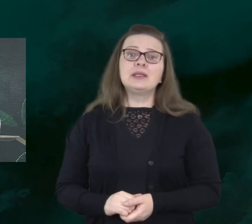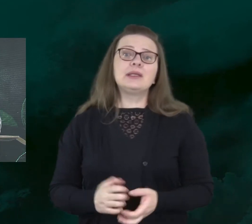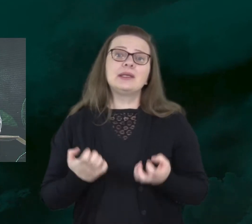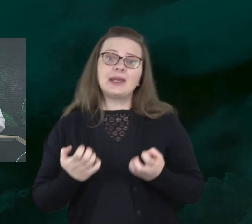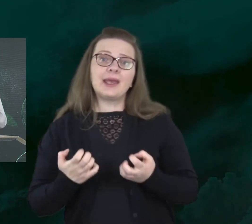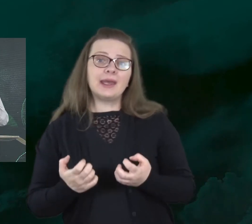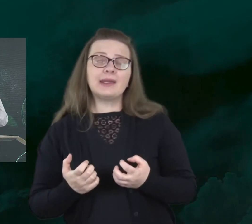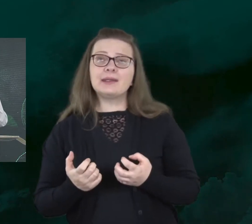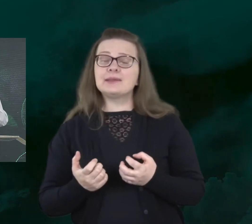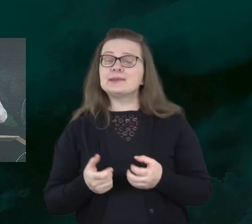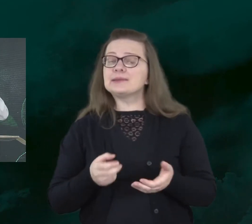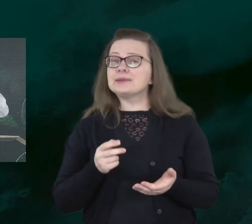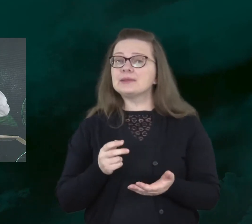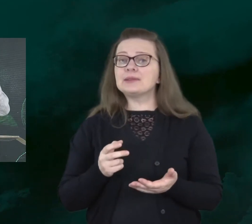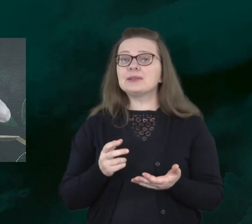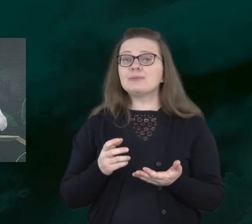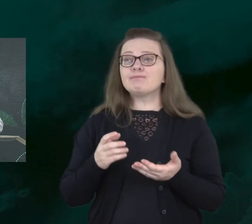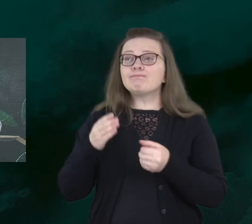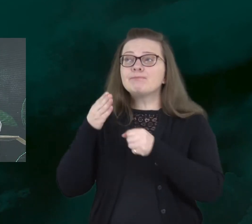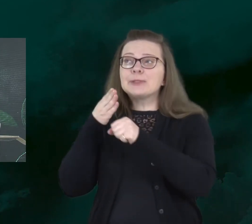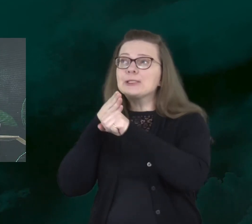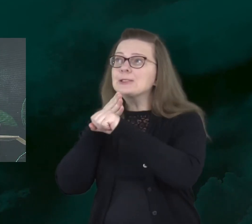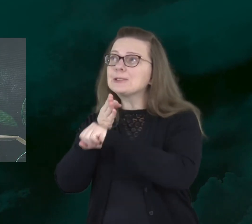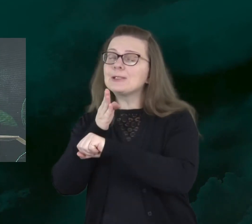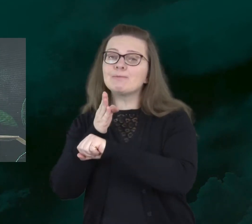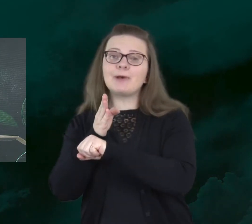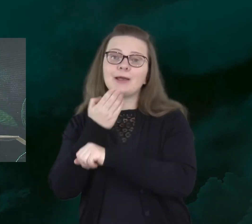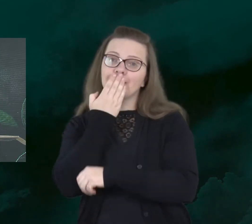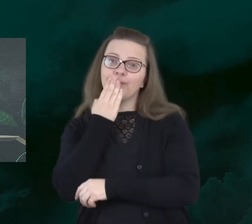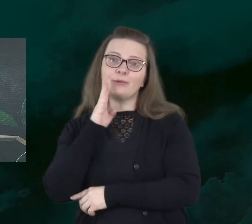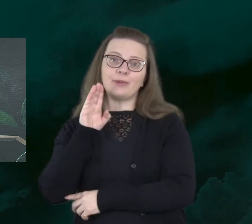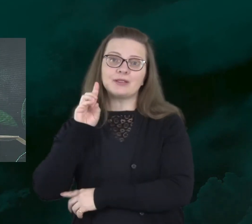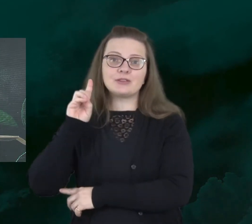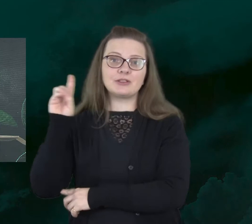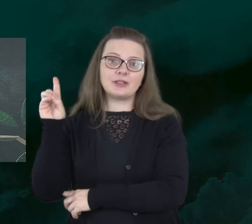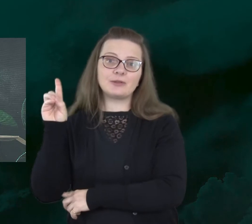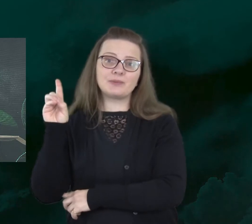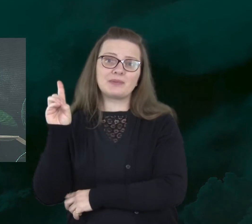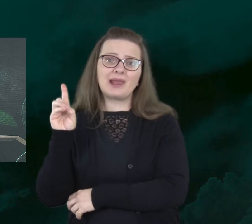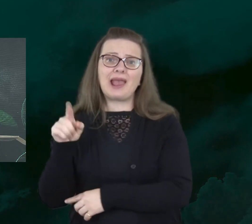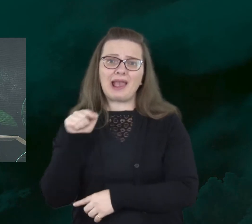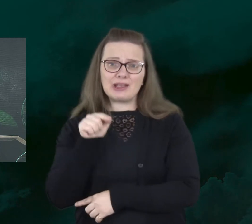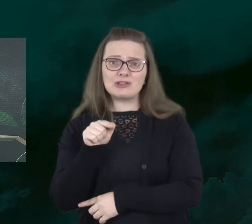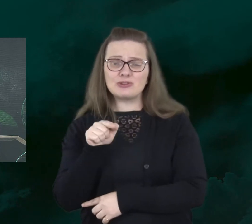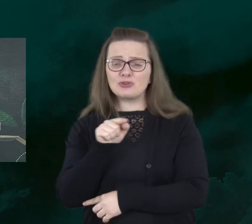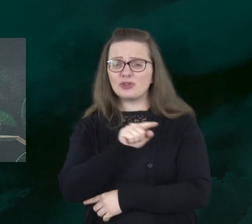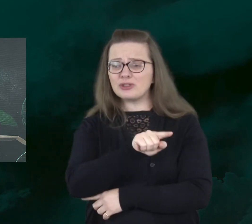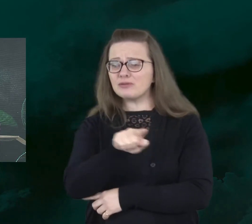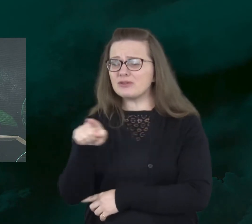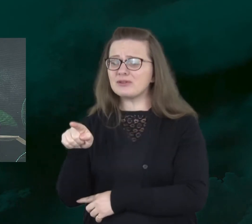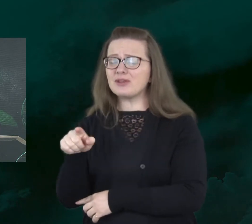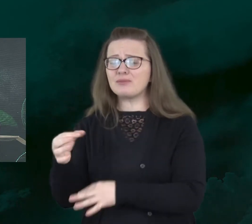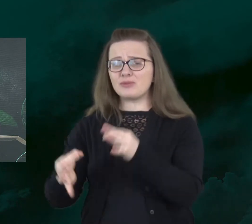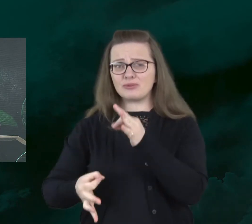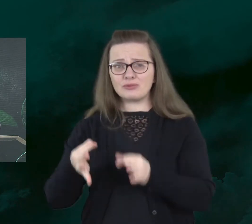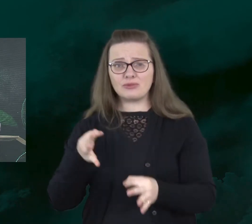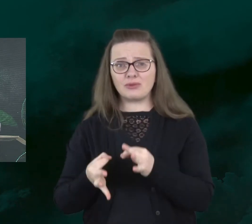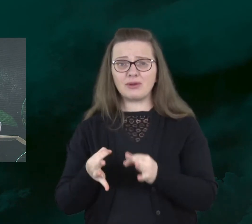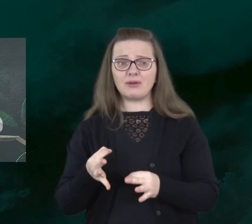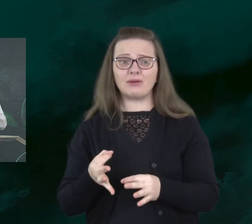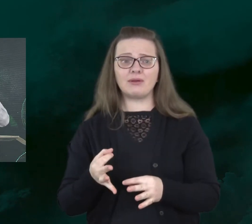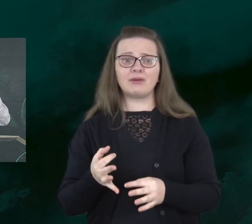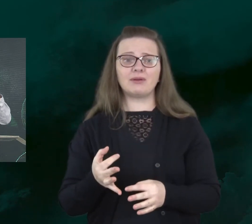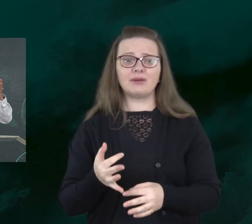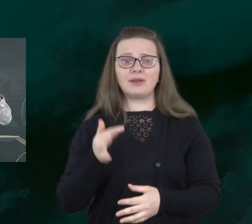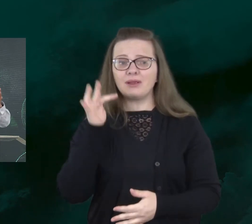alcançar, e no tocante a esta esperança, ó rei, que estou sendo acusado pelos judeus. Porque